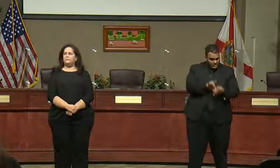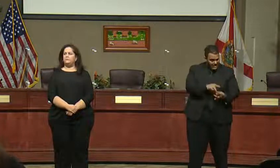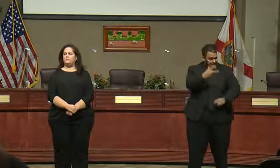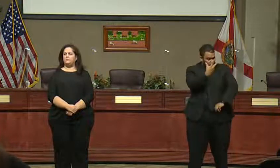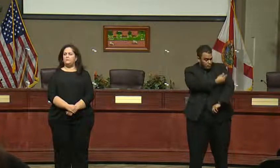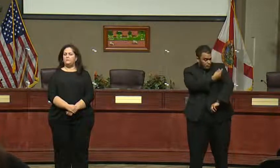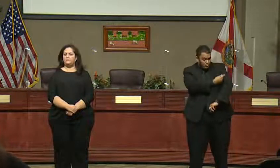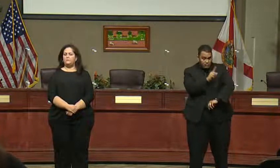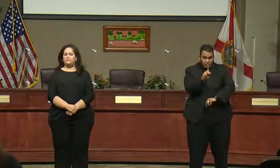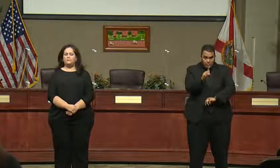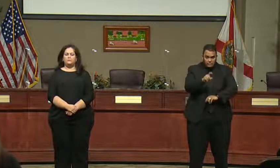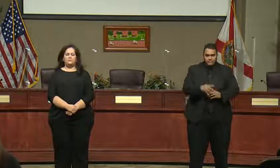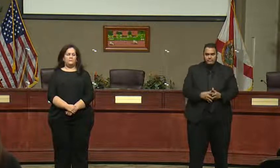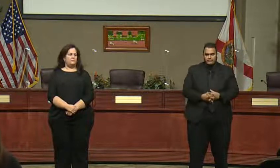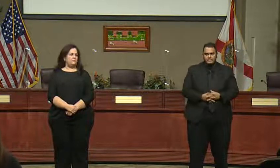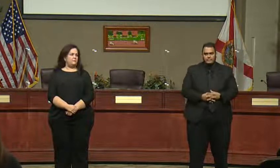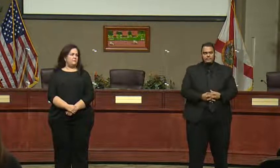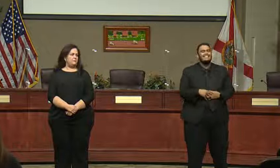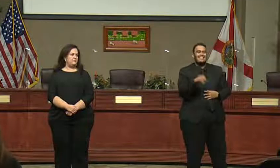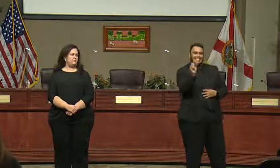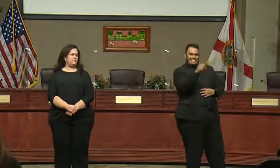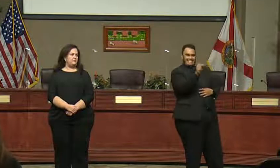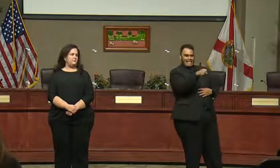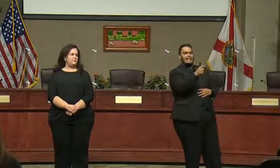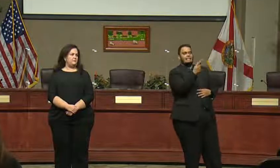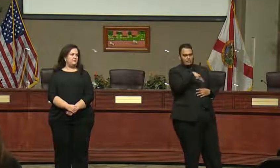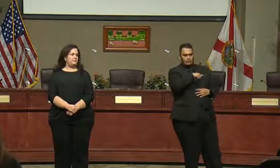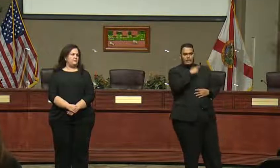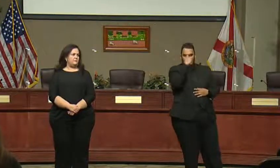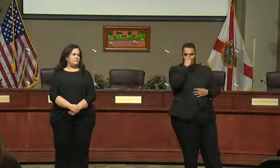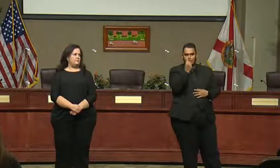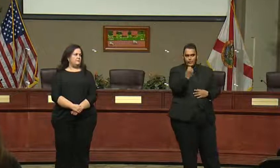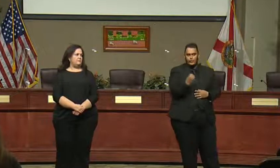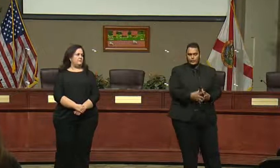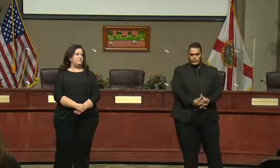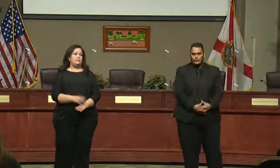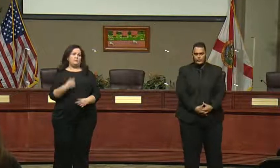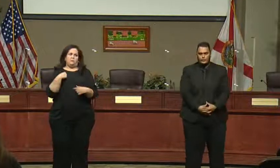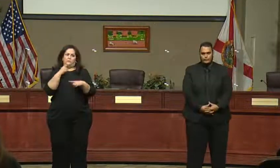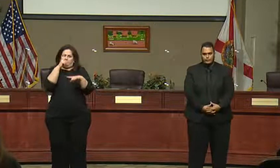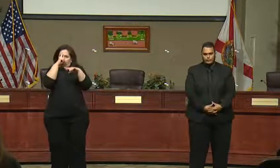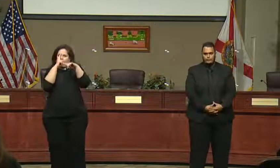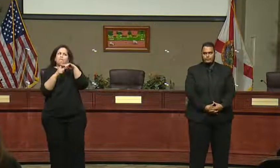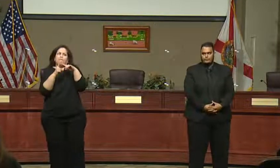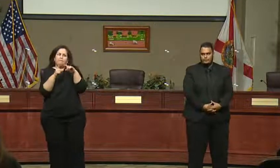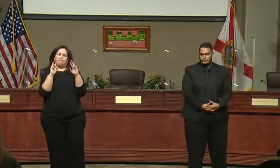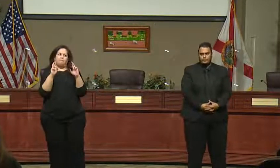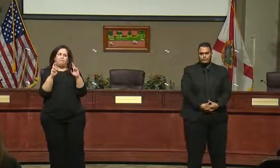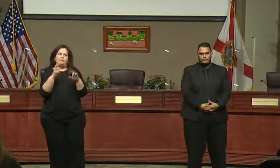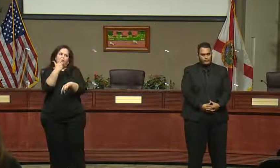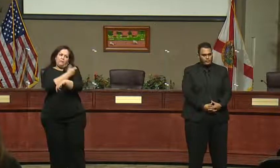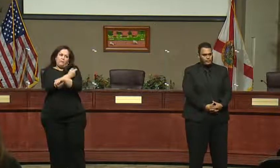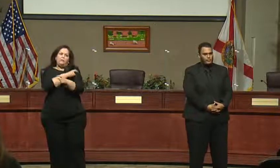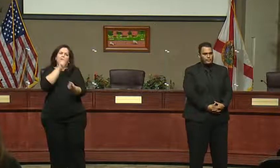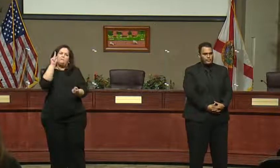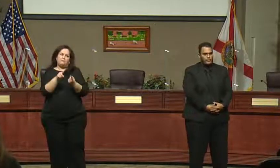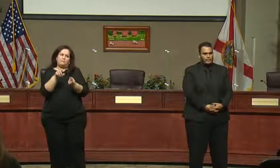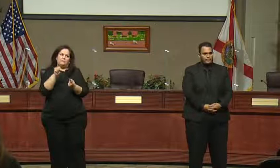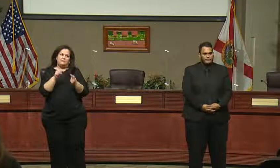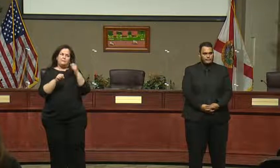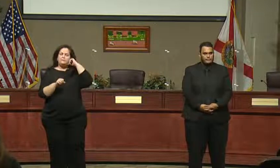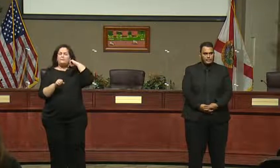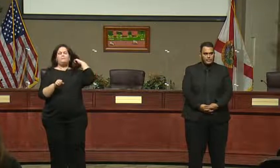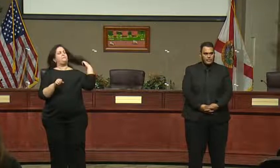are optimistic that that is helping, yes. Estamos optimistas de que ciertamente las jornadas de vacunas están ayudando al decreso de los casos.